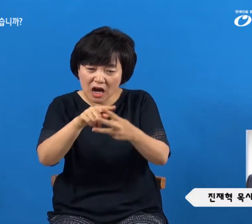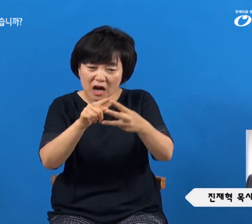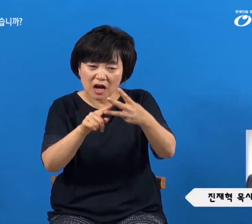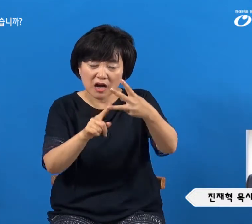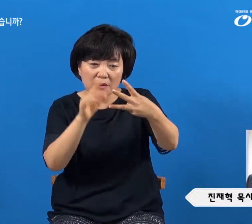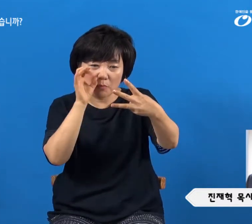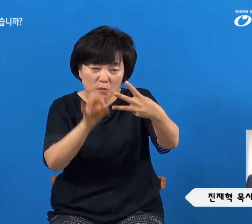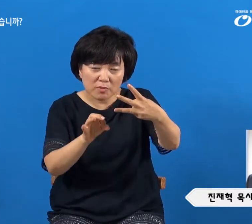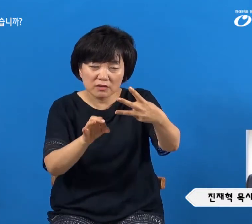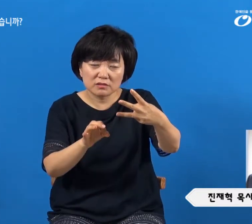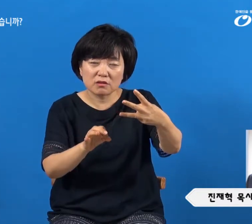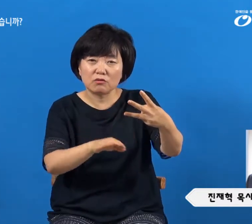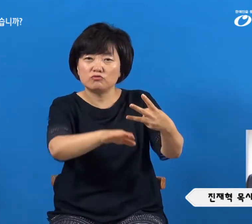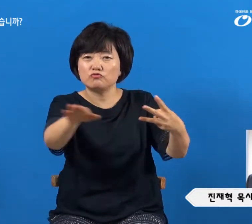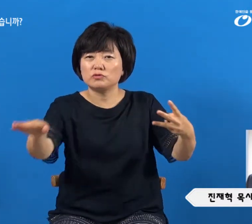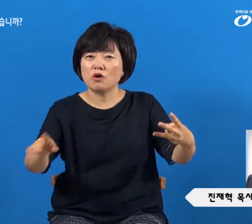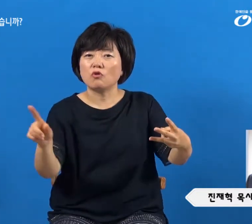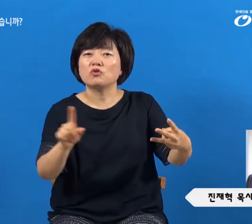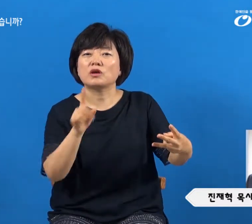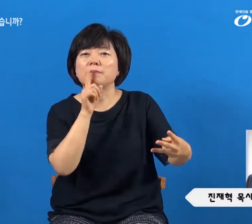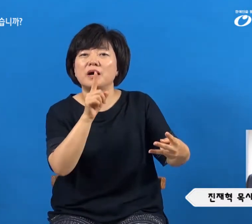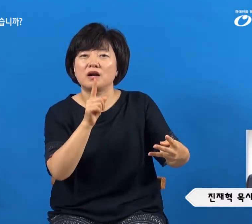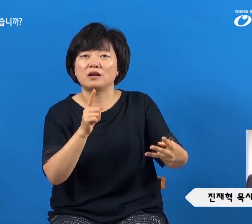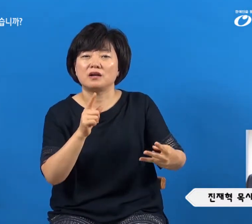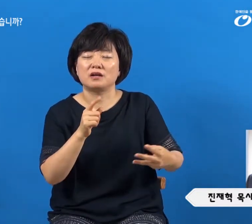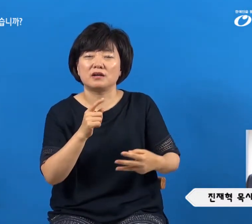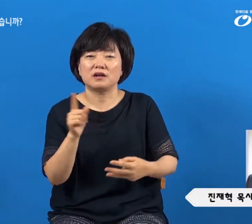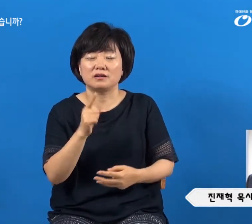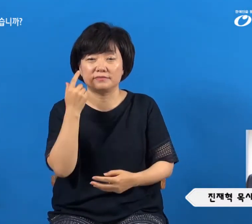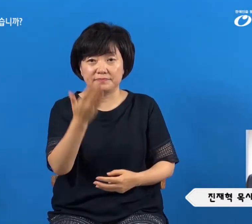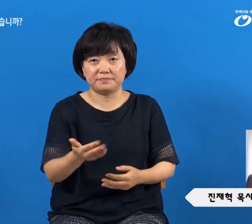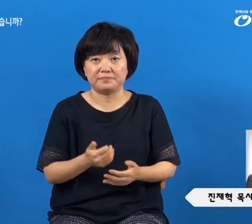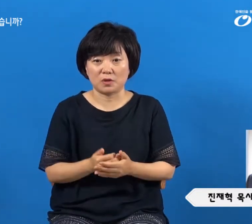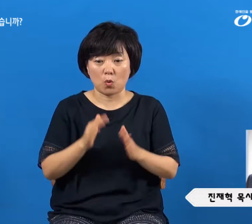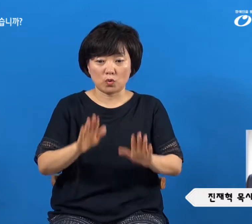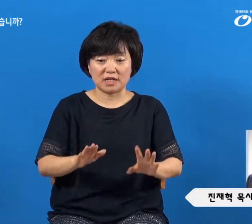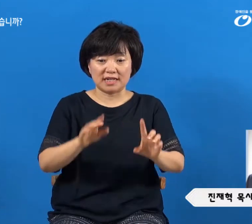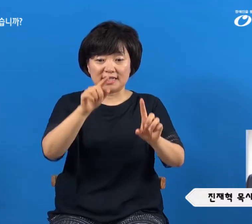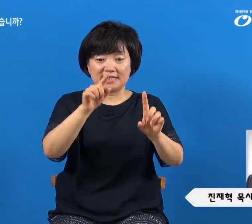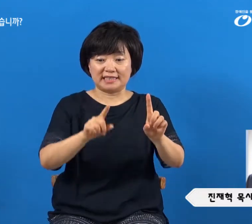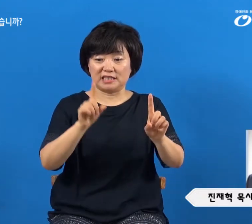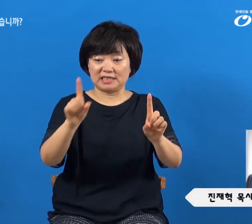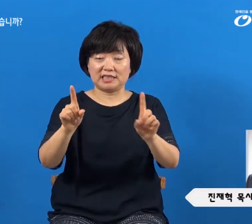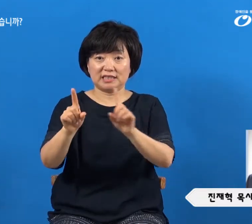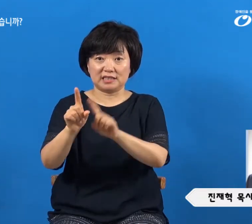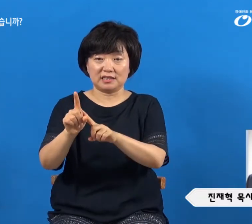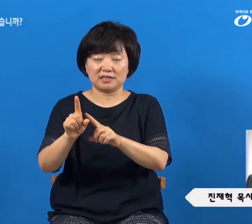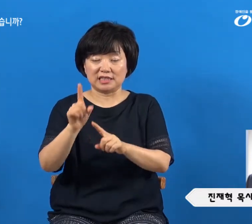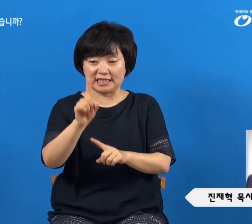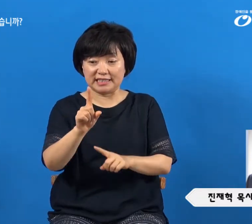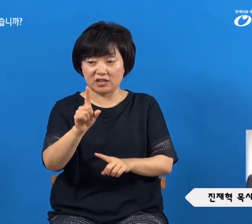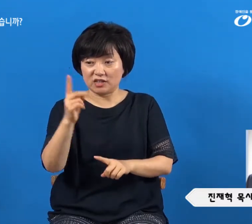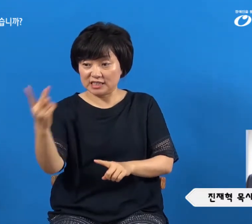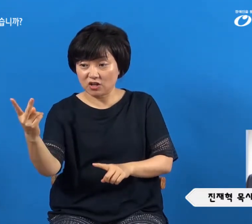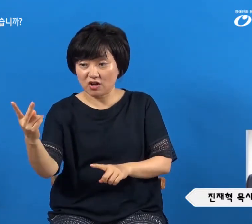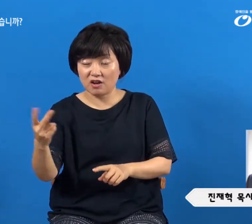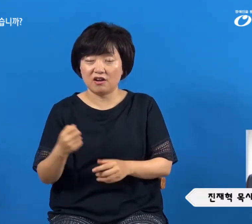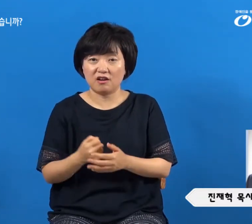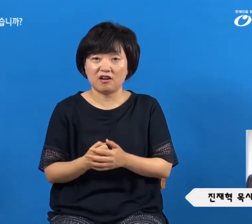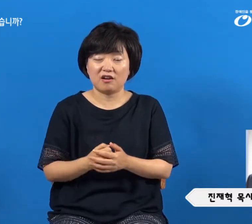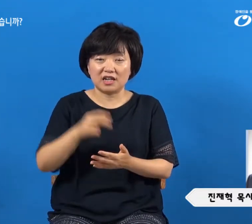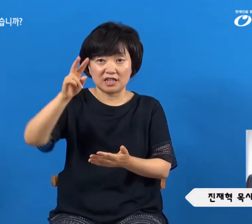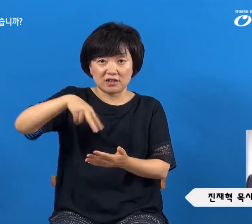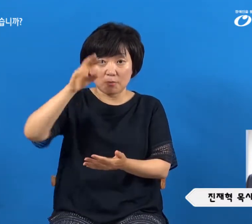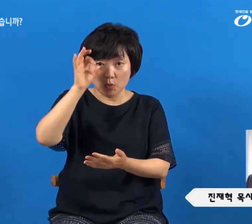보면서 우리가 어떻게 해야 할까요? 오늘 1절, 2절은 그 결론을 우리에게